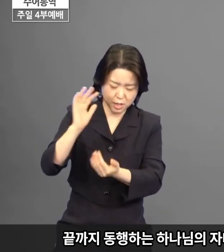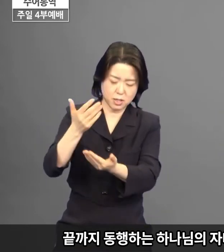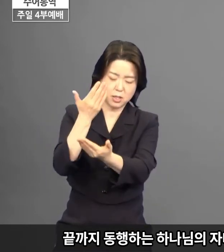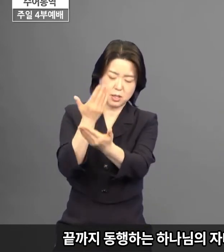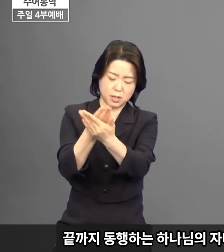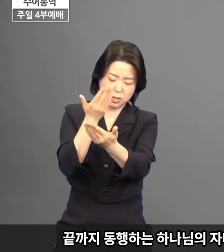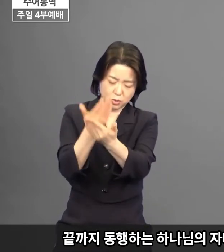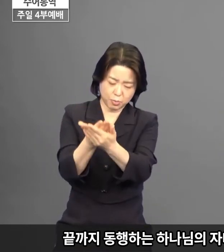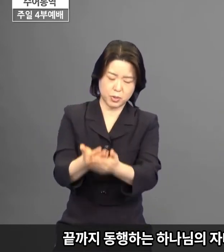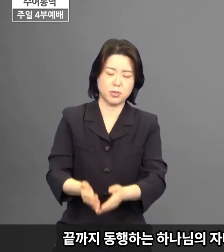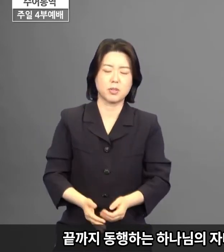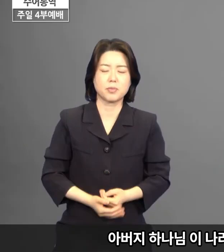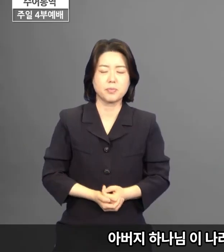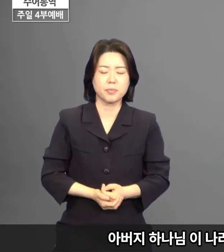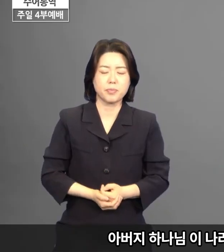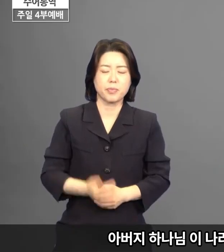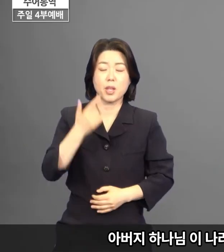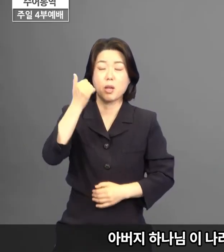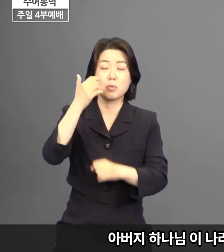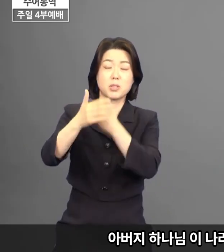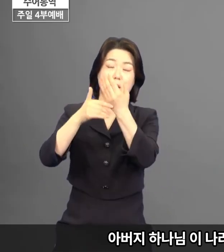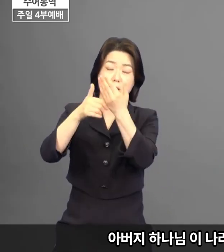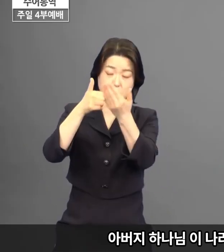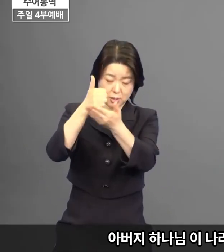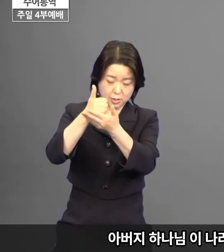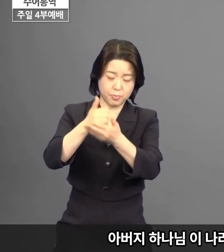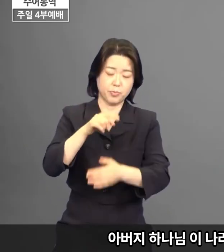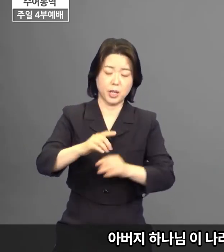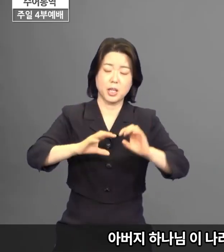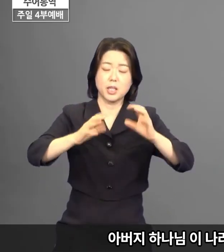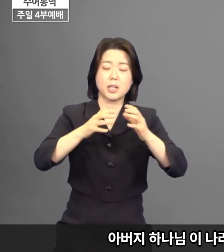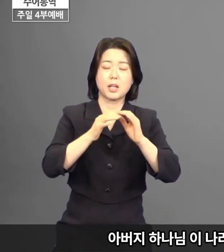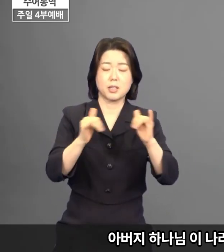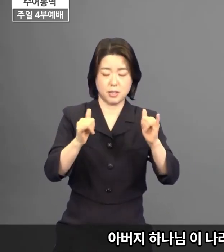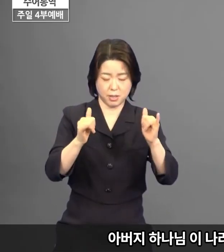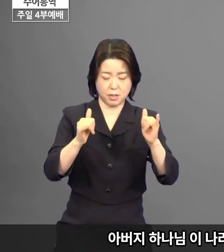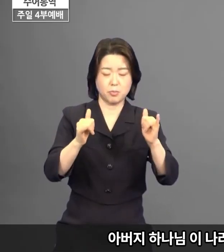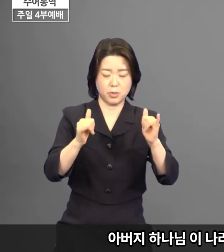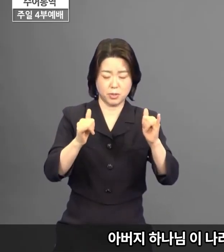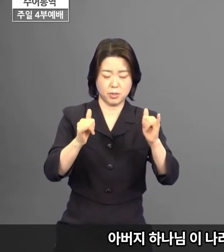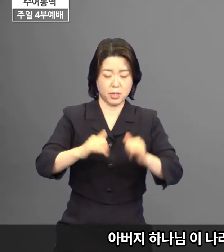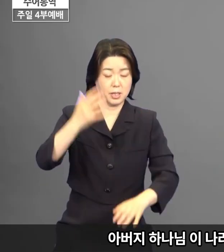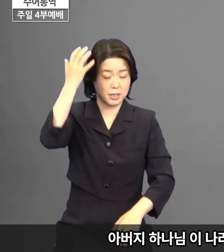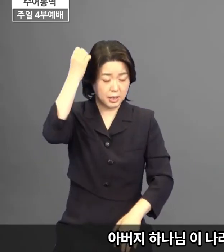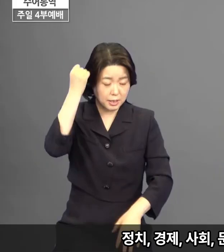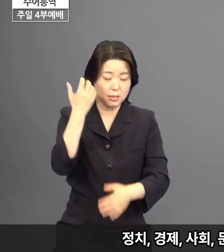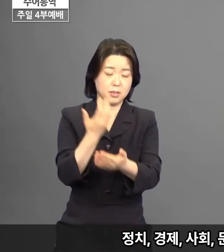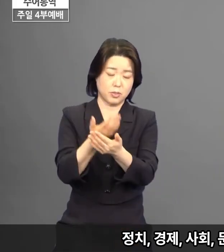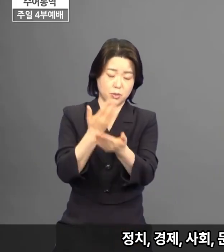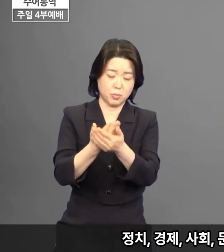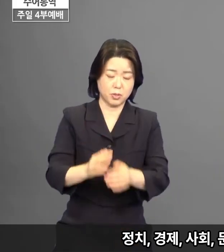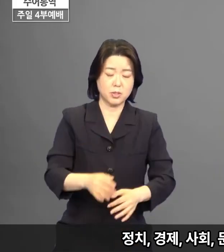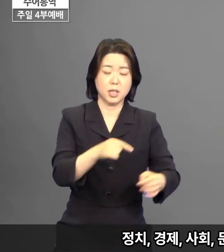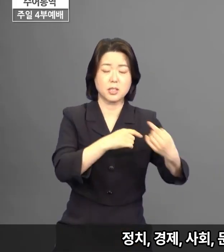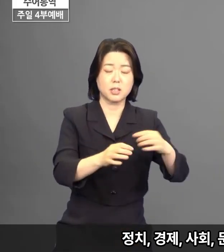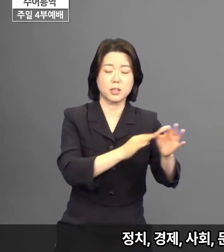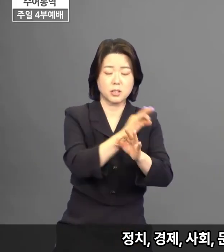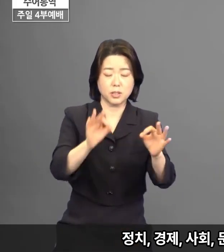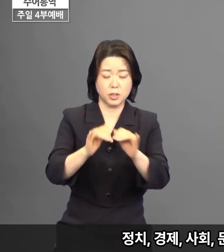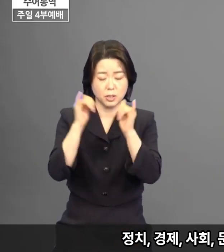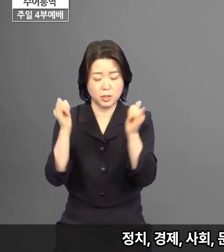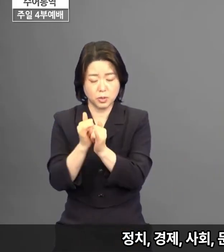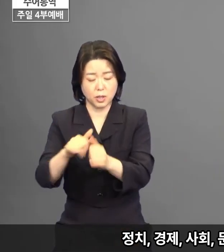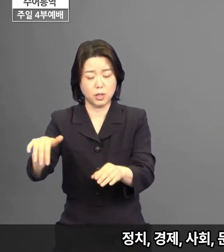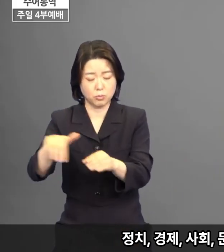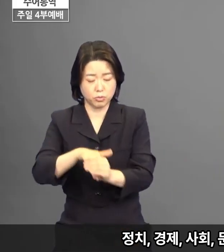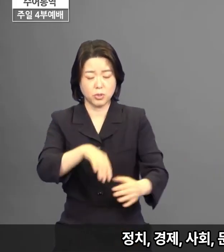하여 주시옵소서. 아버지 하나님, 이 나라 백성을 기억해 주셔서 정치, 경제, 사회, 문화,